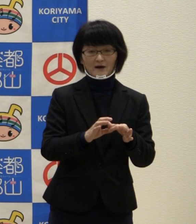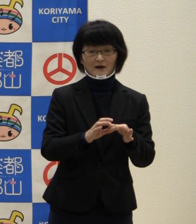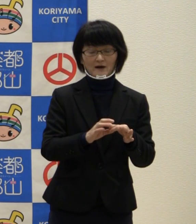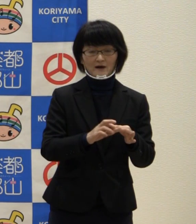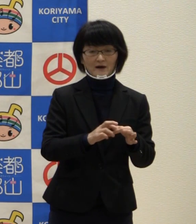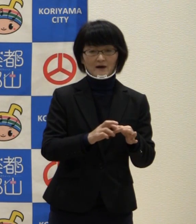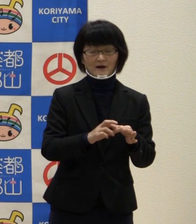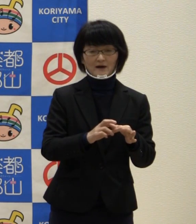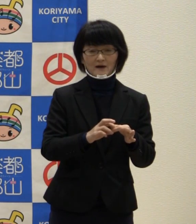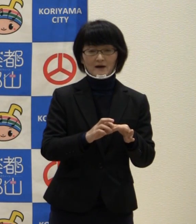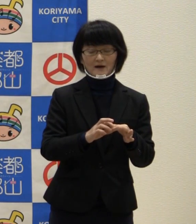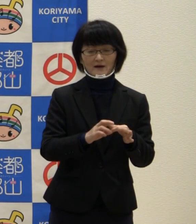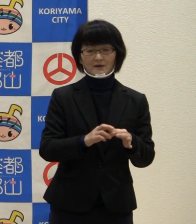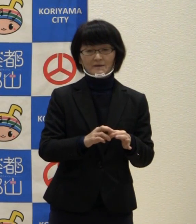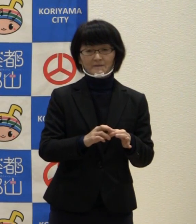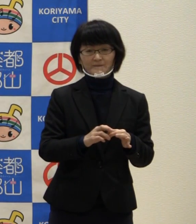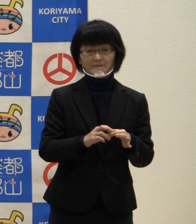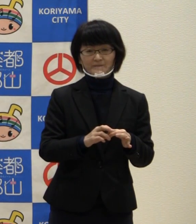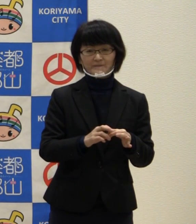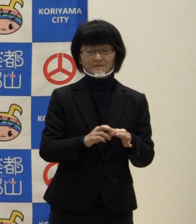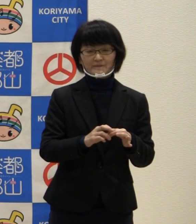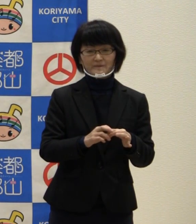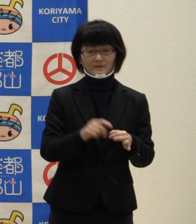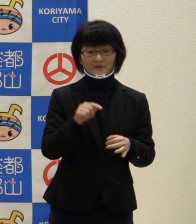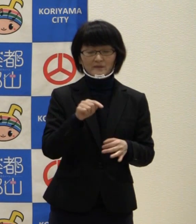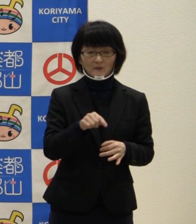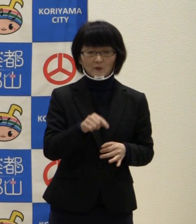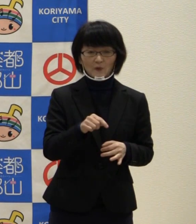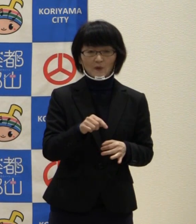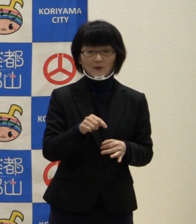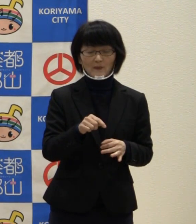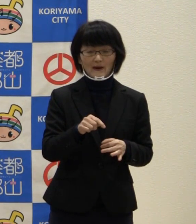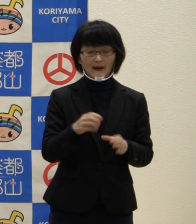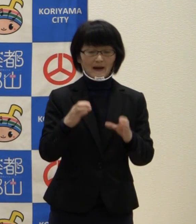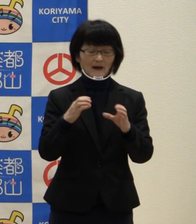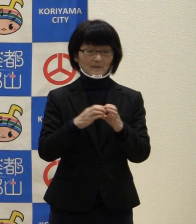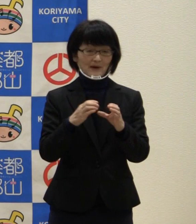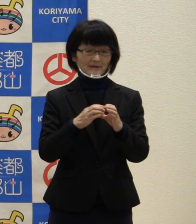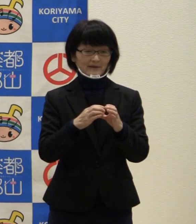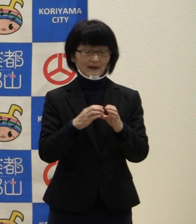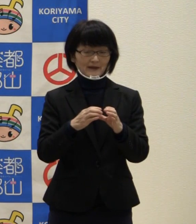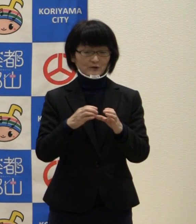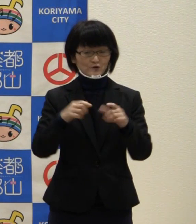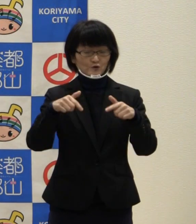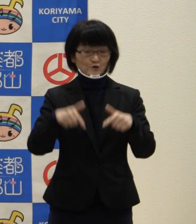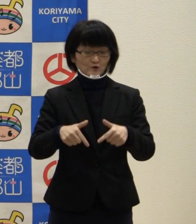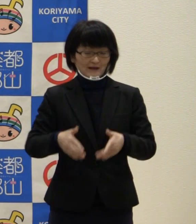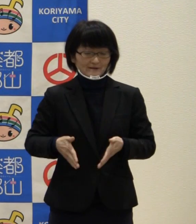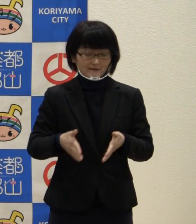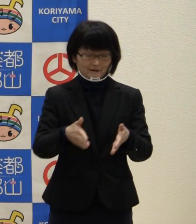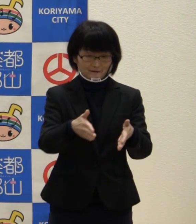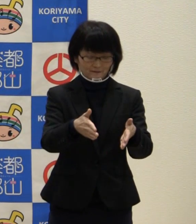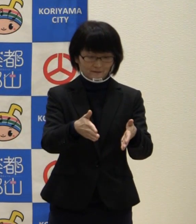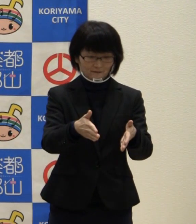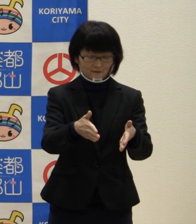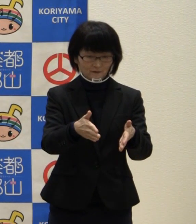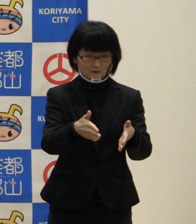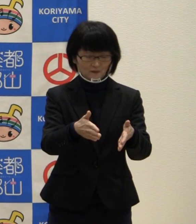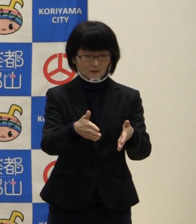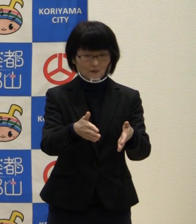委託費と委託等でございます。これは倍再生を超える超えるものでございます